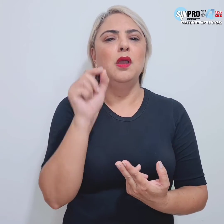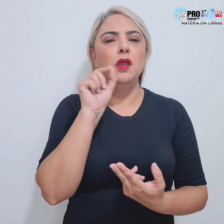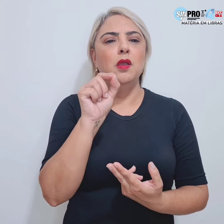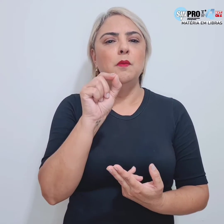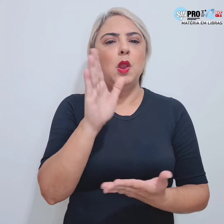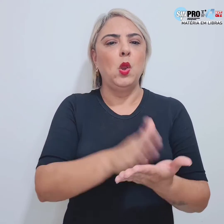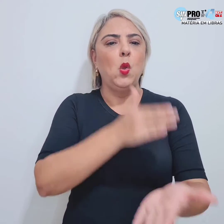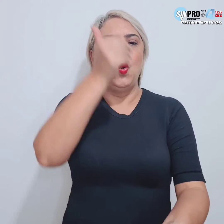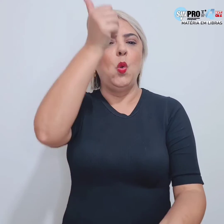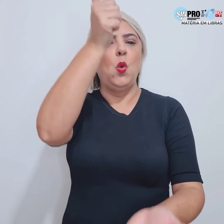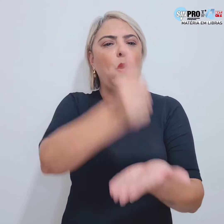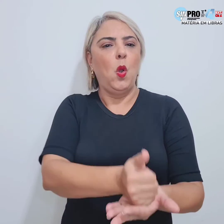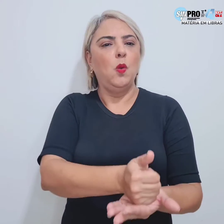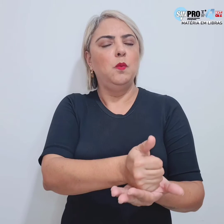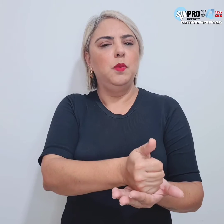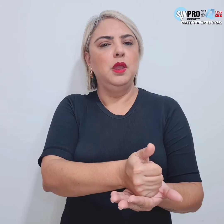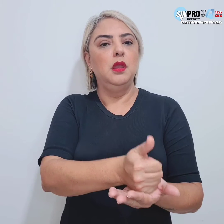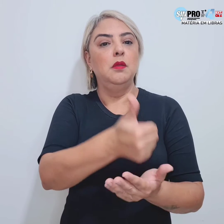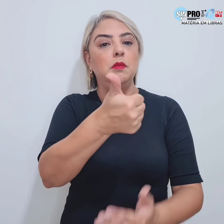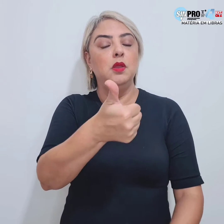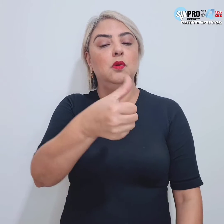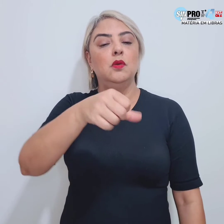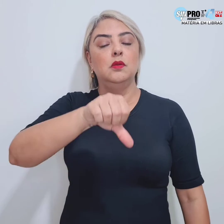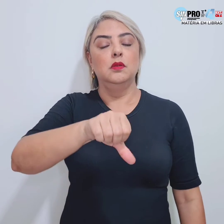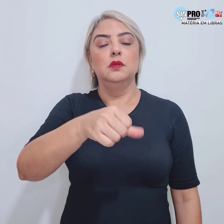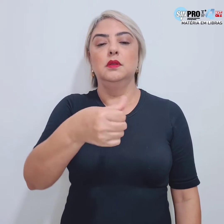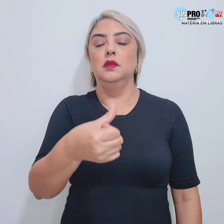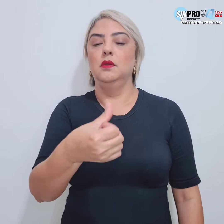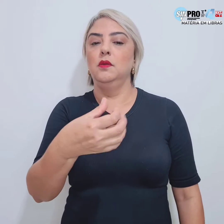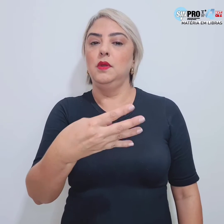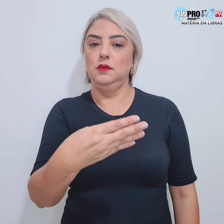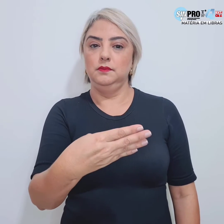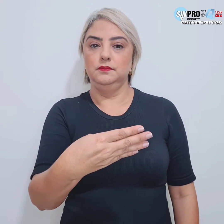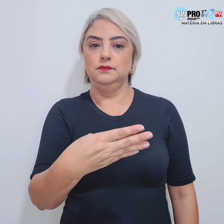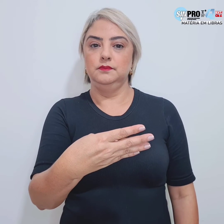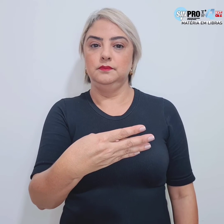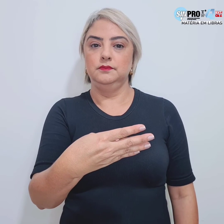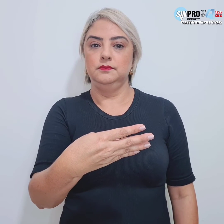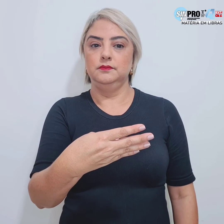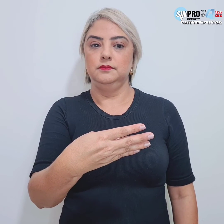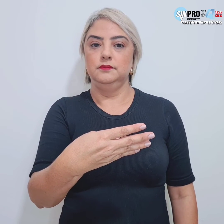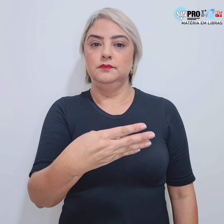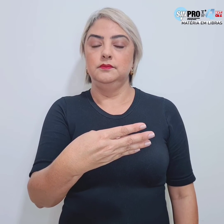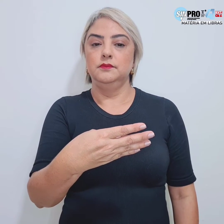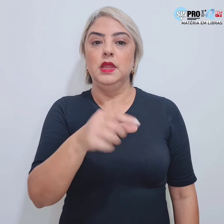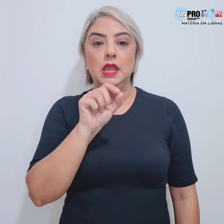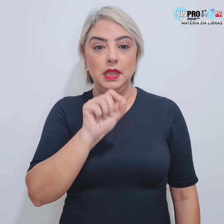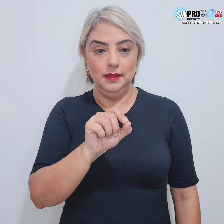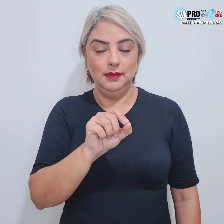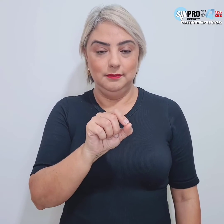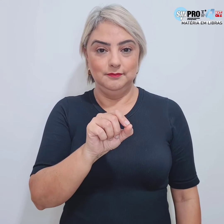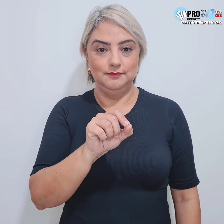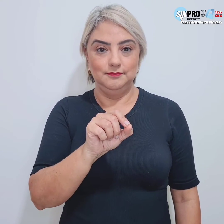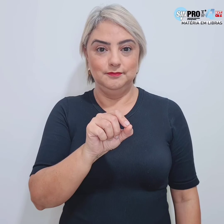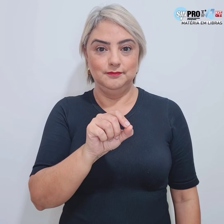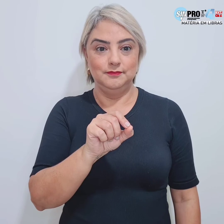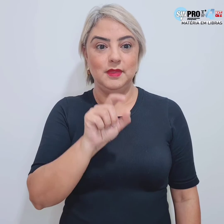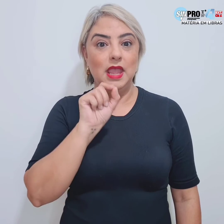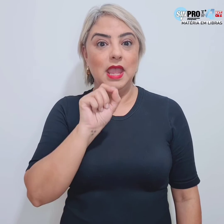golpe de Estado de 1964 e, por incrível que pareça, a mesma